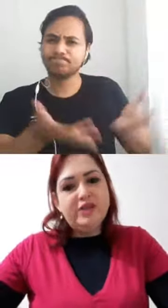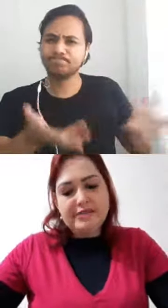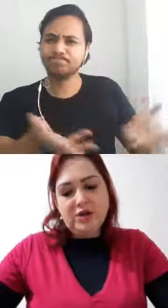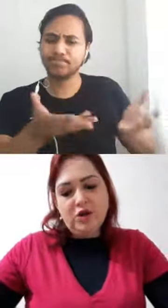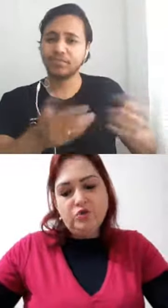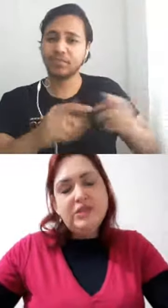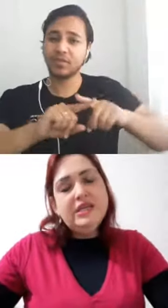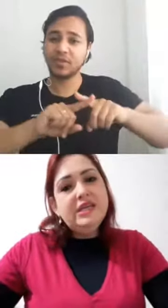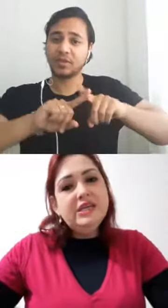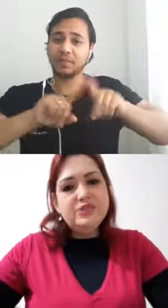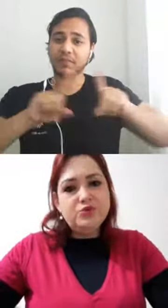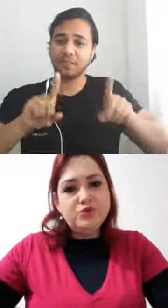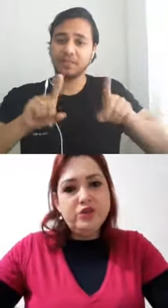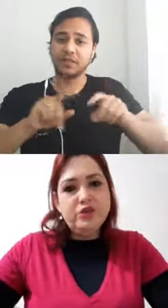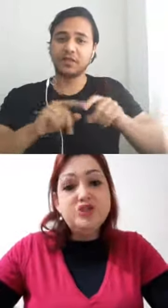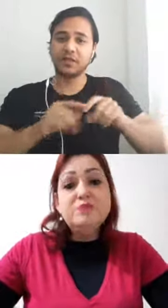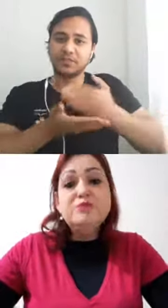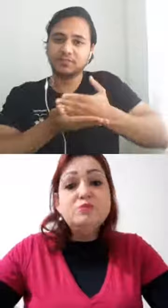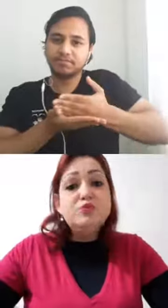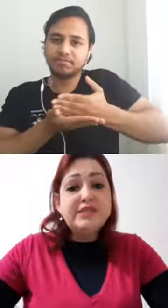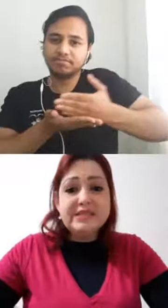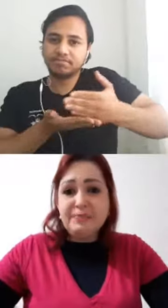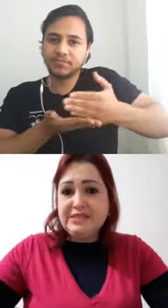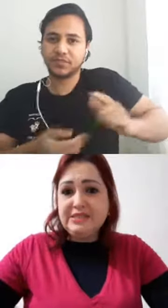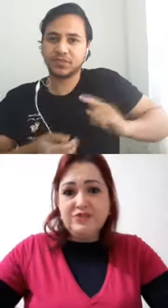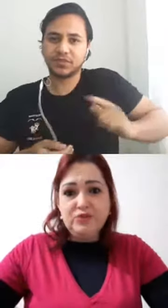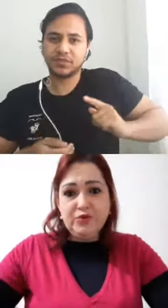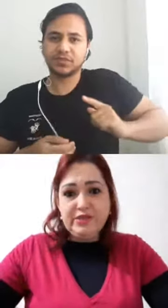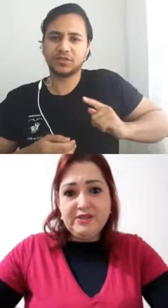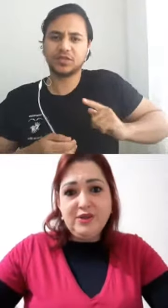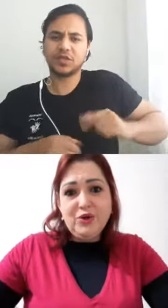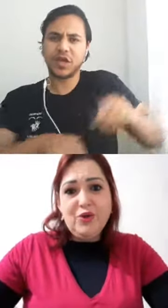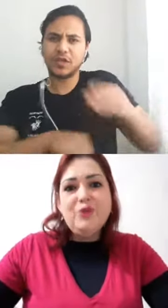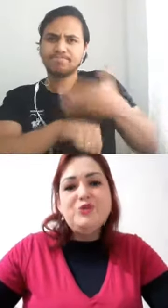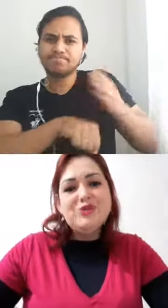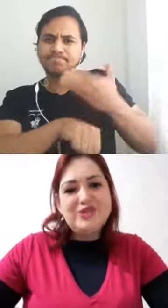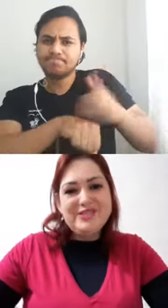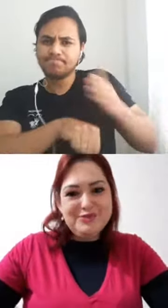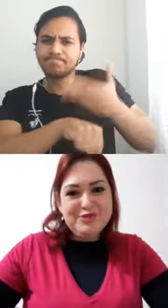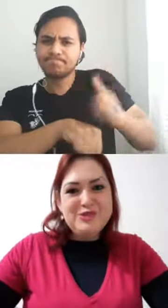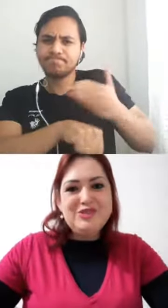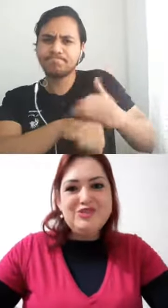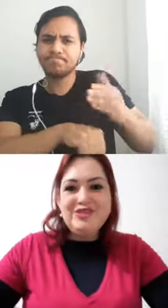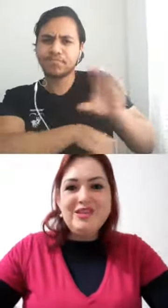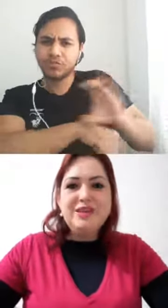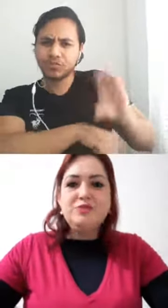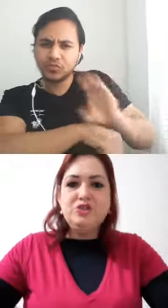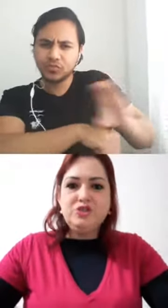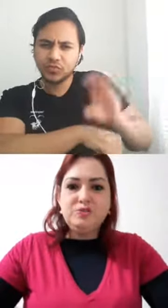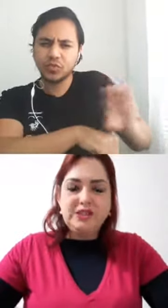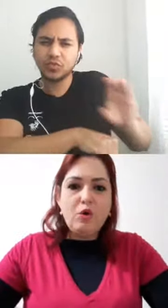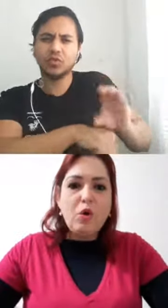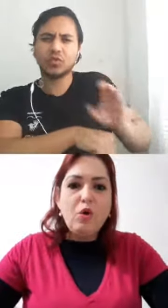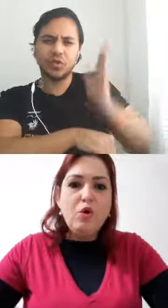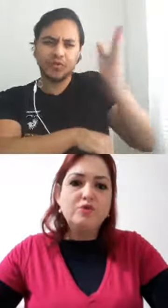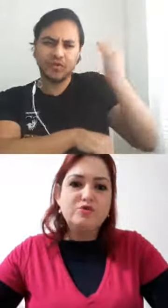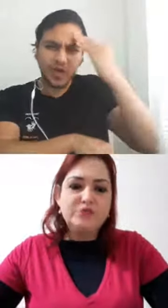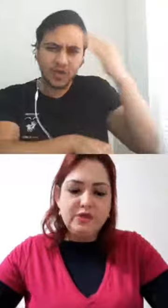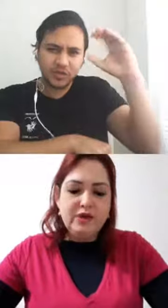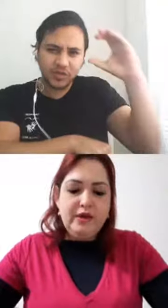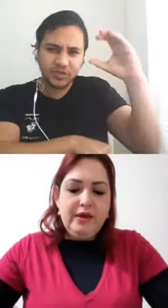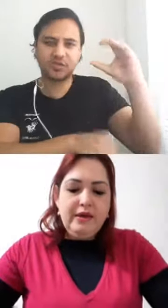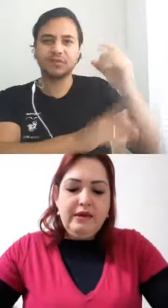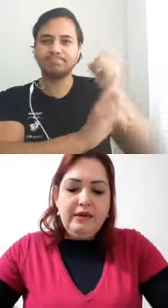só que assim, ó, no início, nós tínhamos muitas capacitações. Hoje nós íamos a Curitiba, nós tínhamos